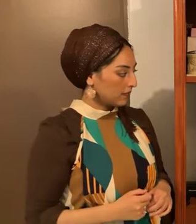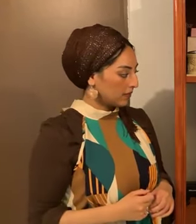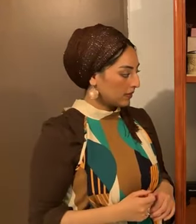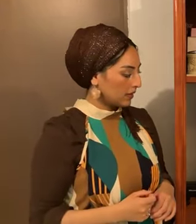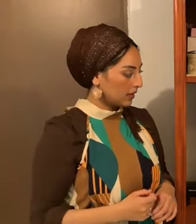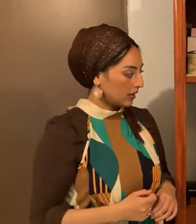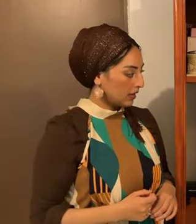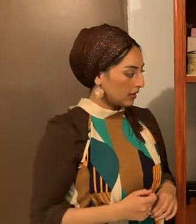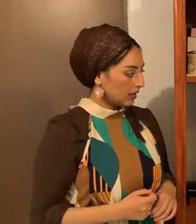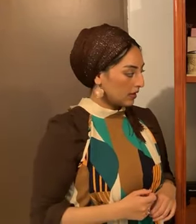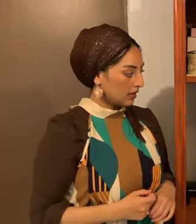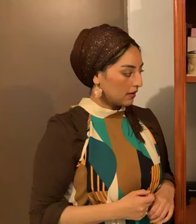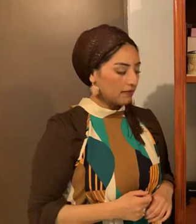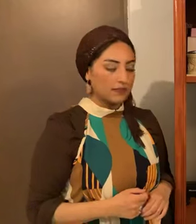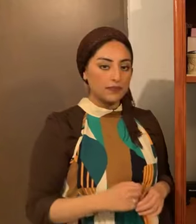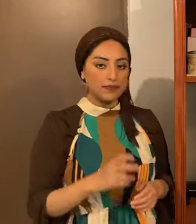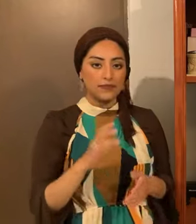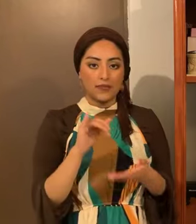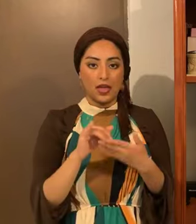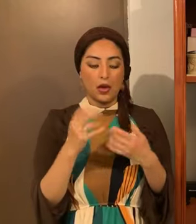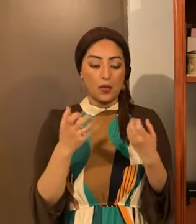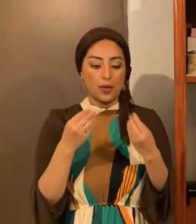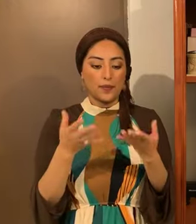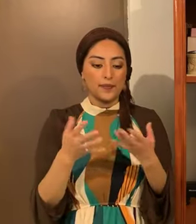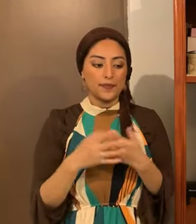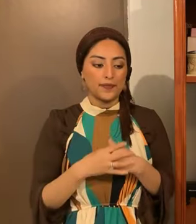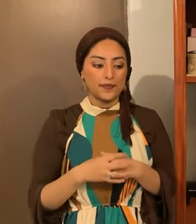eso es lo que les quería comentar al